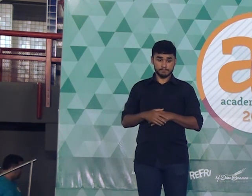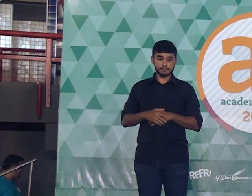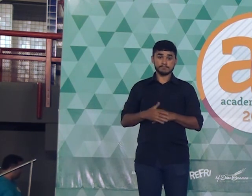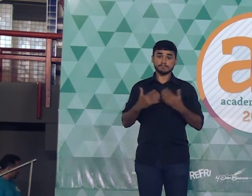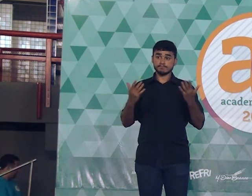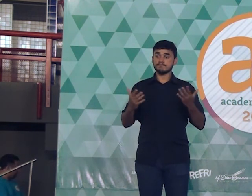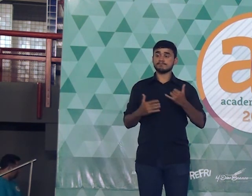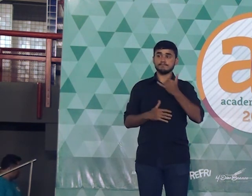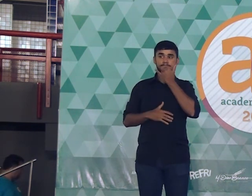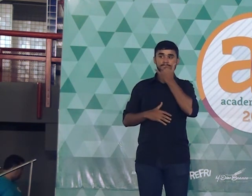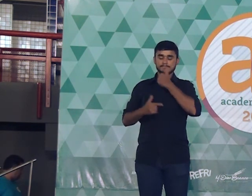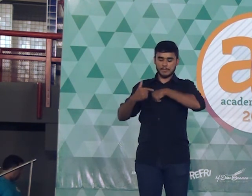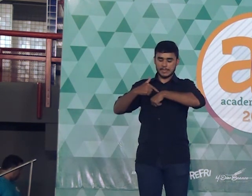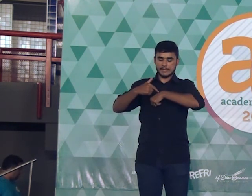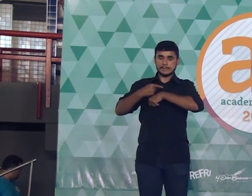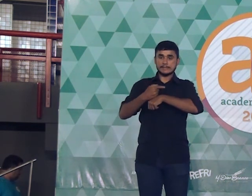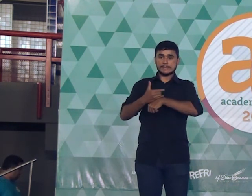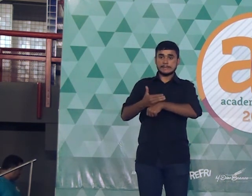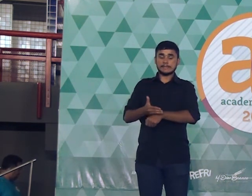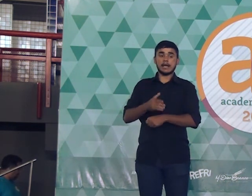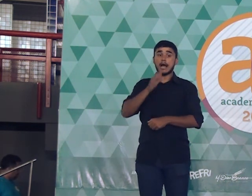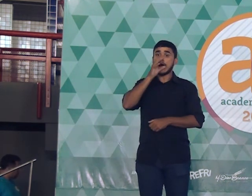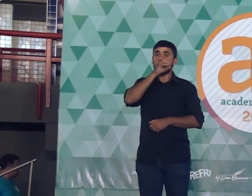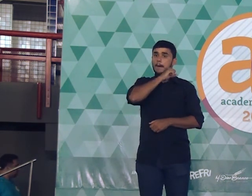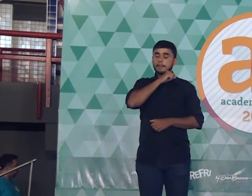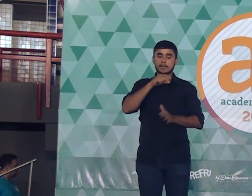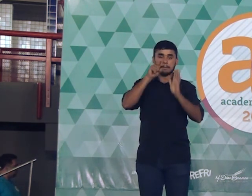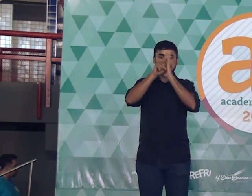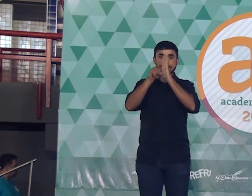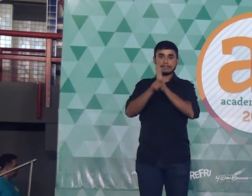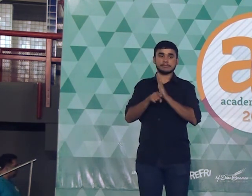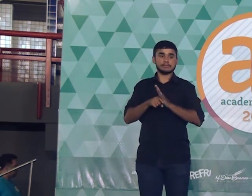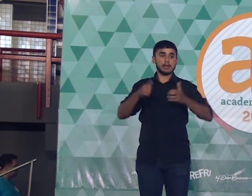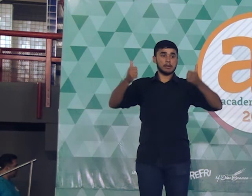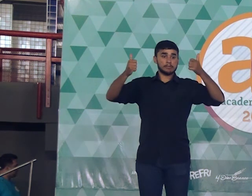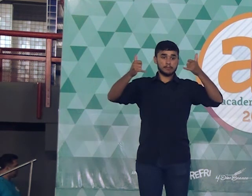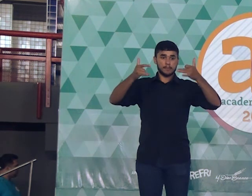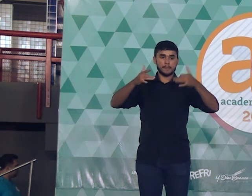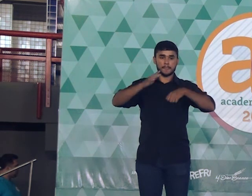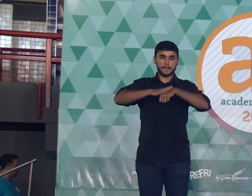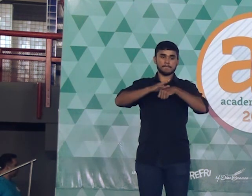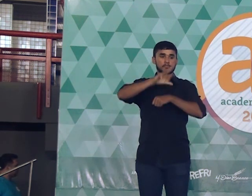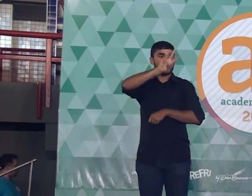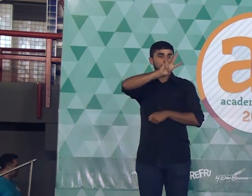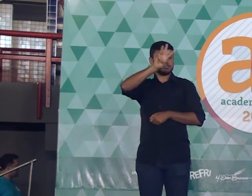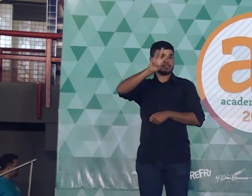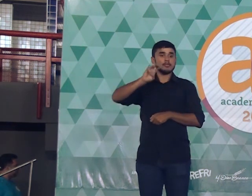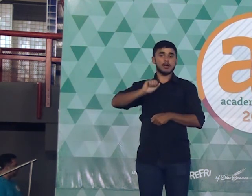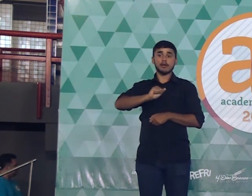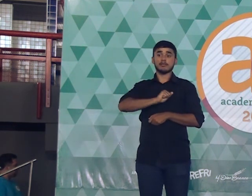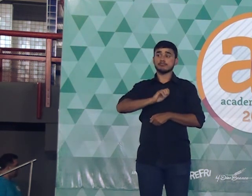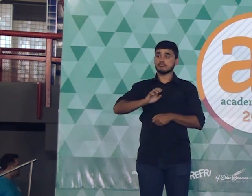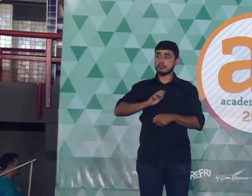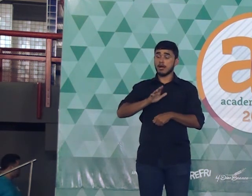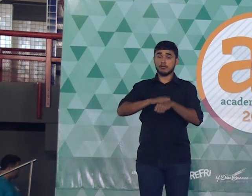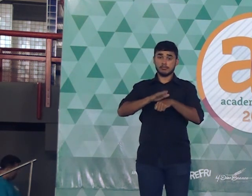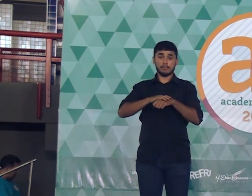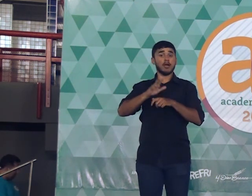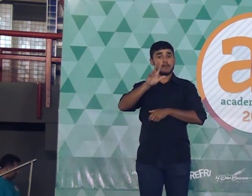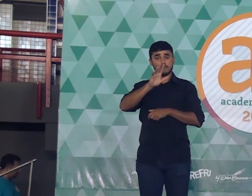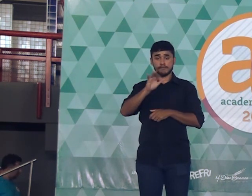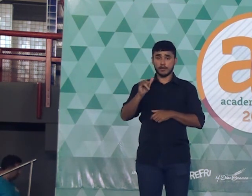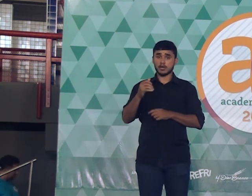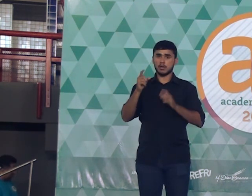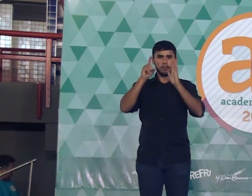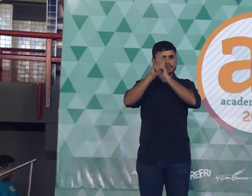Desculpa a gente ter sido um pouquinho rápida, porque o tempo está corrido para terminar as questões, mas eu vou deixar no site do projeto a resolução de todas as questões